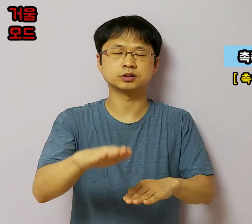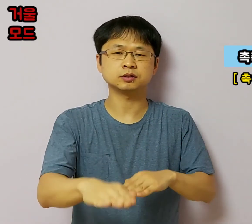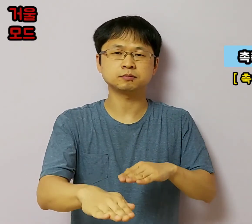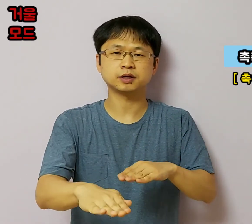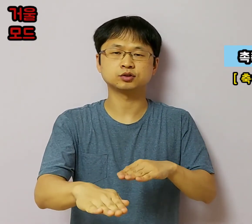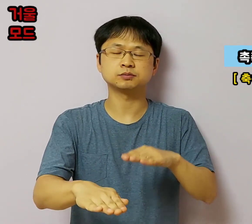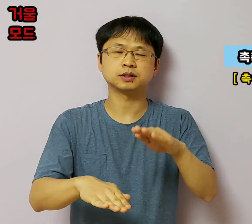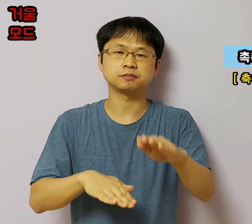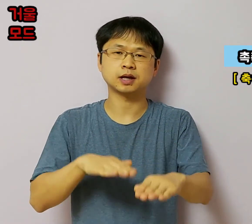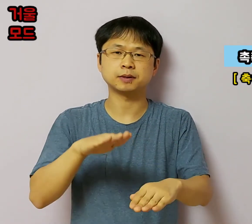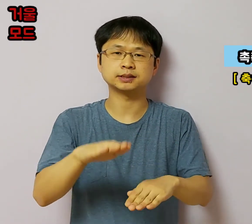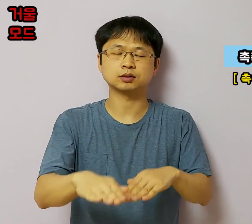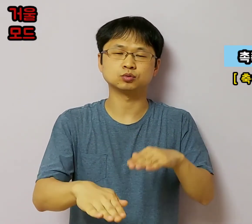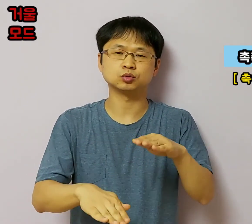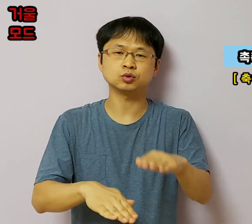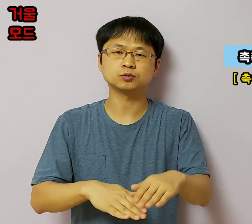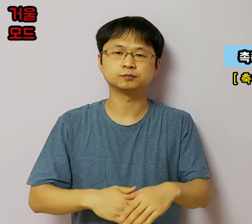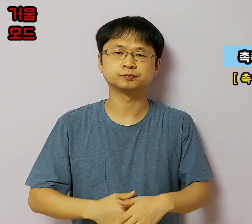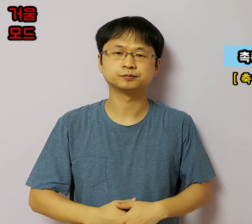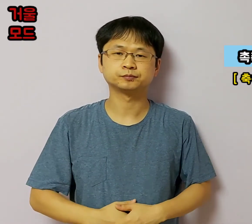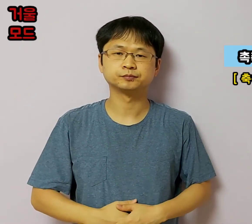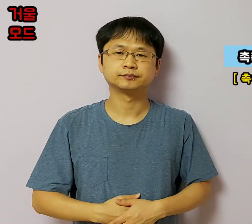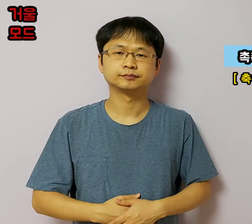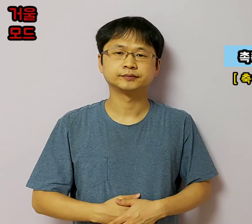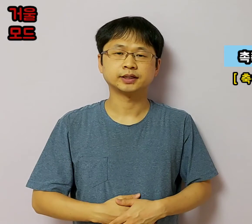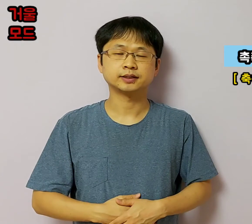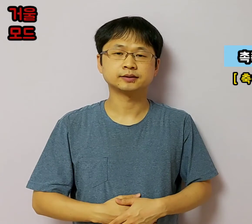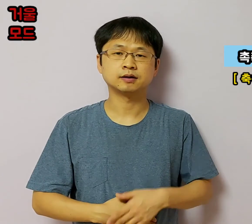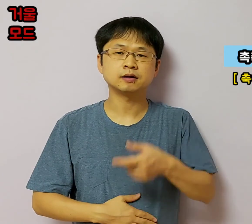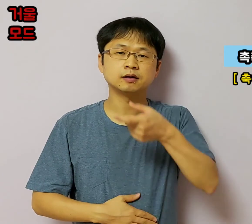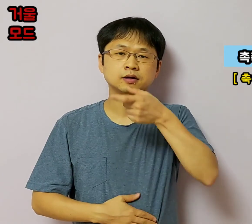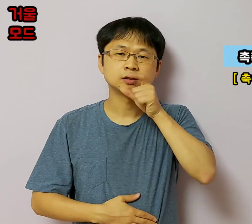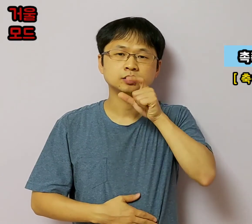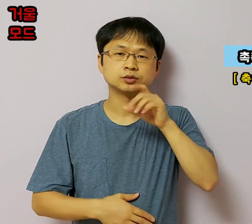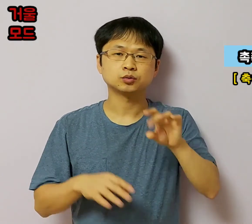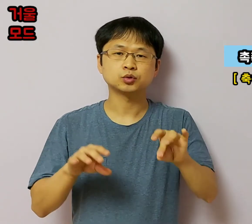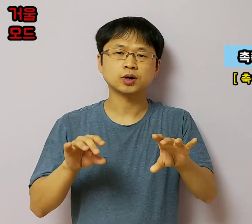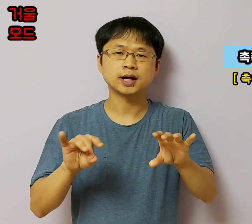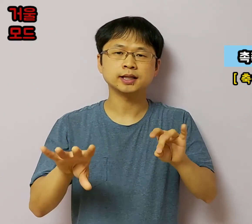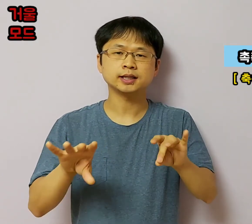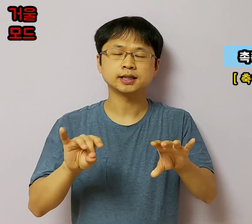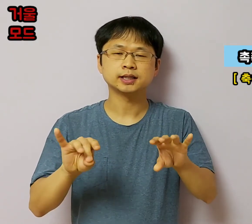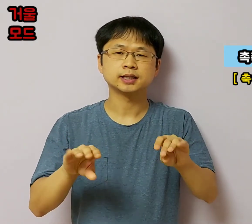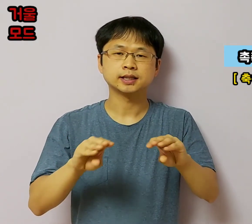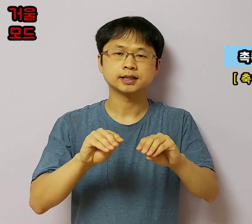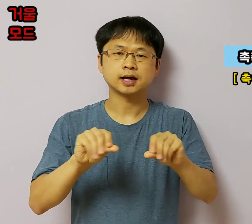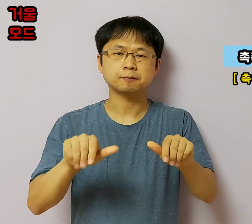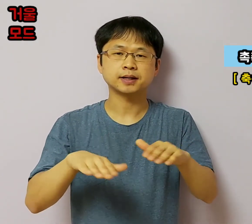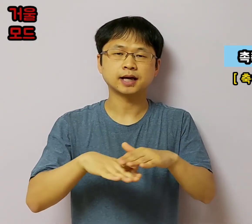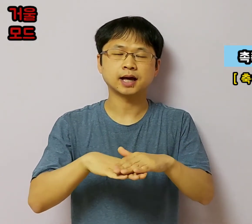모습 해주시면 됩니다. 발자국. 네, 그래서 촉촉한